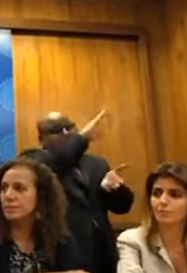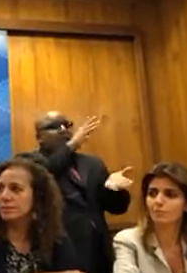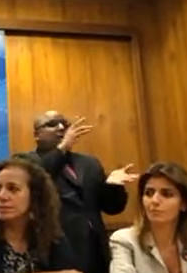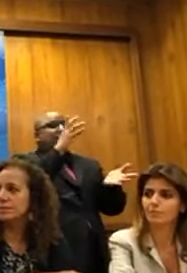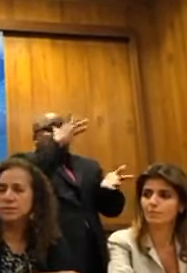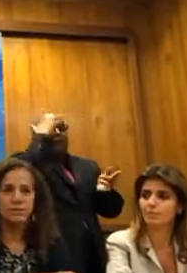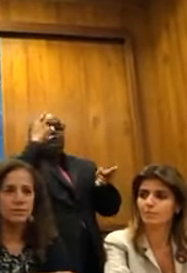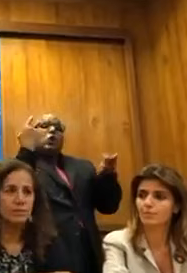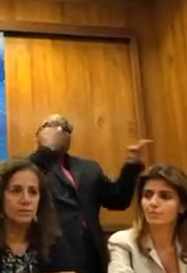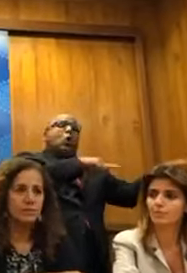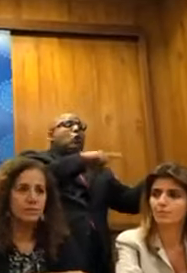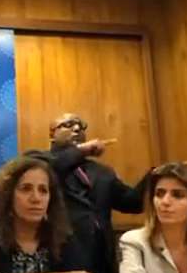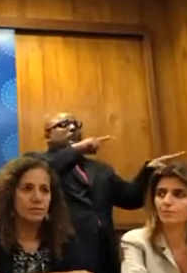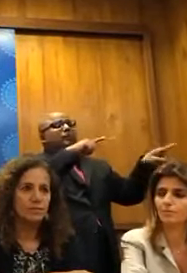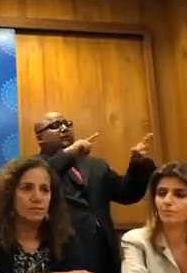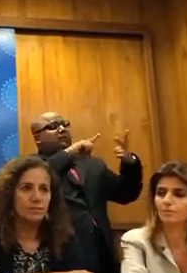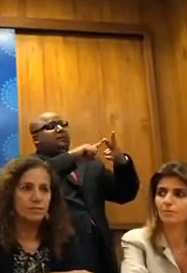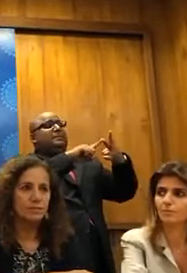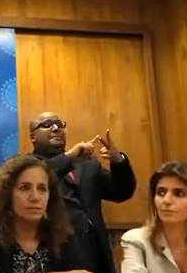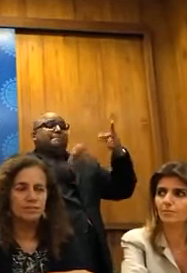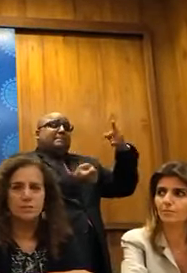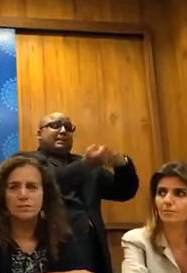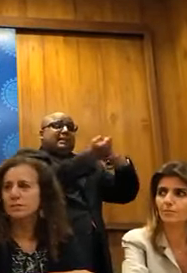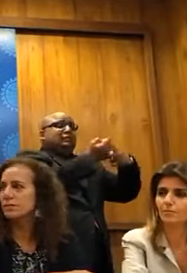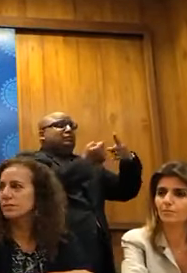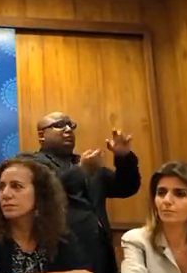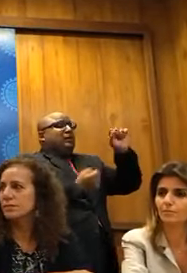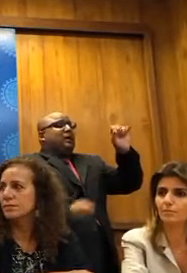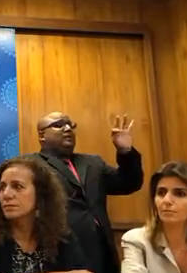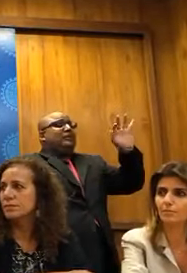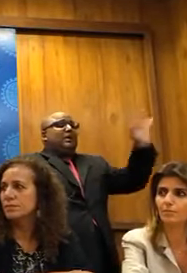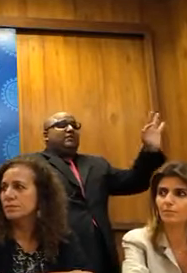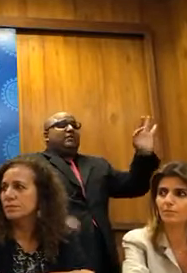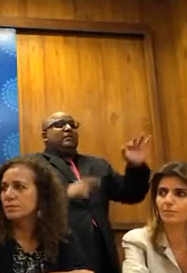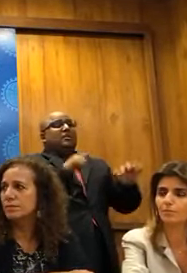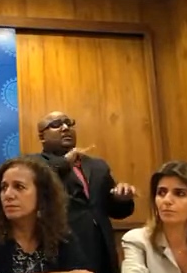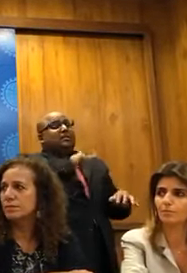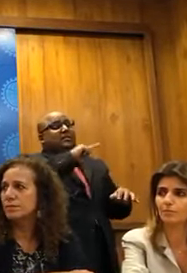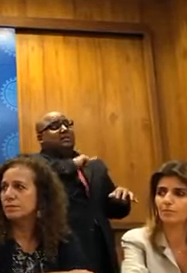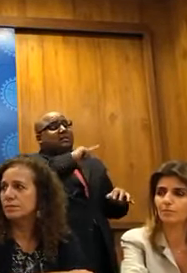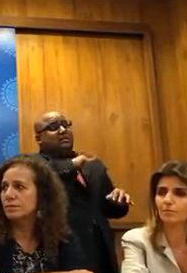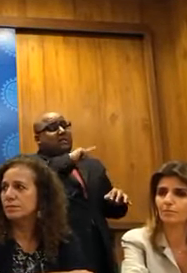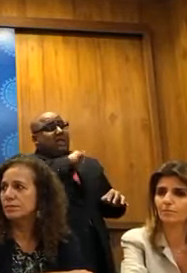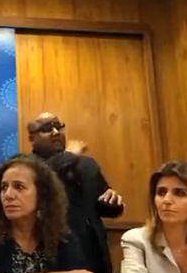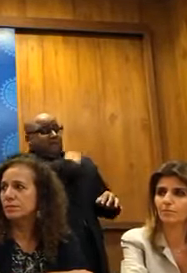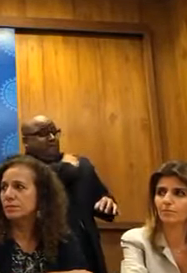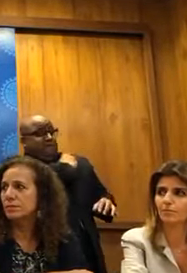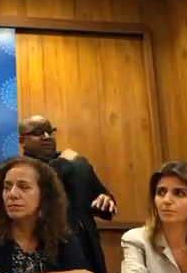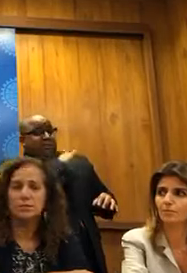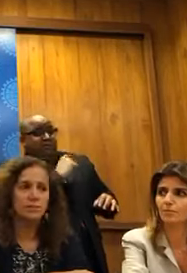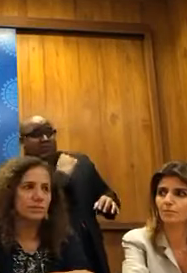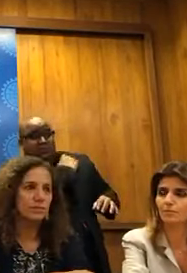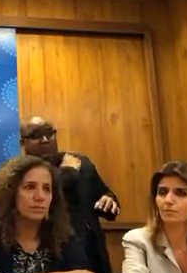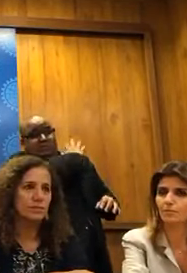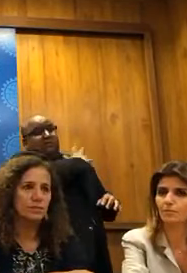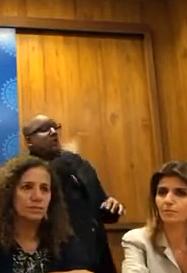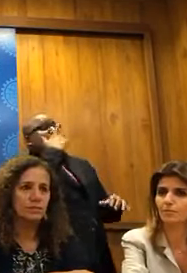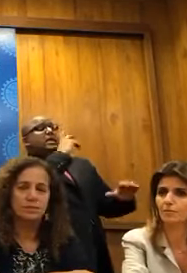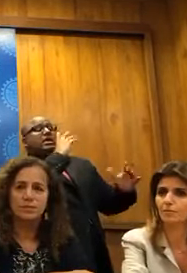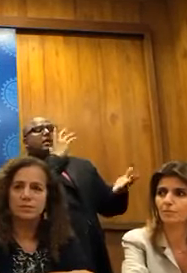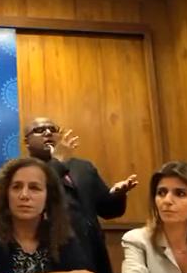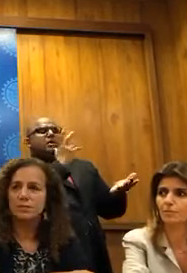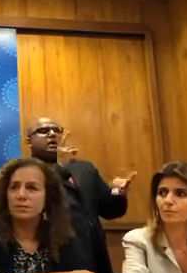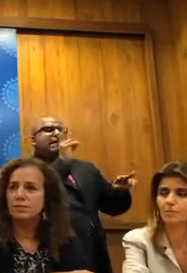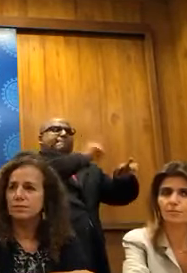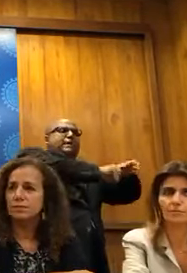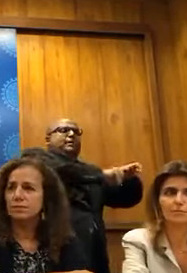Jornalista ameaçado, ministro do Supremo ameaçado. Teve um general aliado ao Bolsonaro que era só ministro de impeachment e prisão.